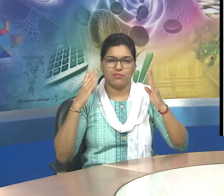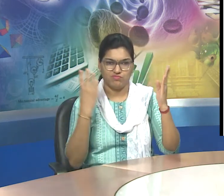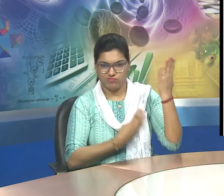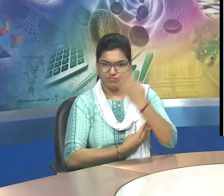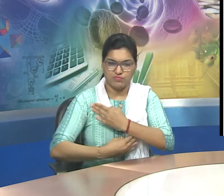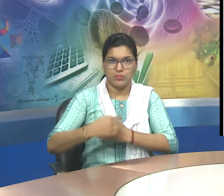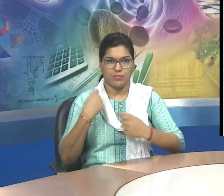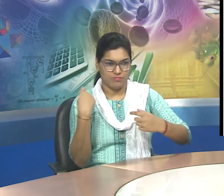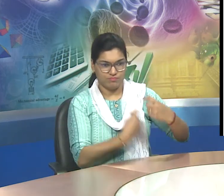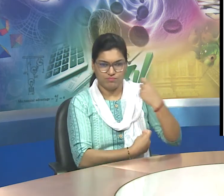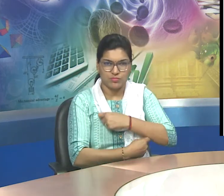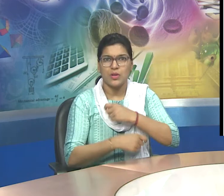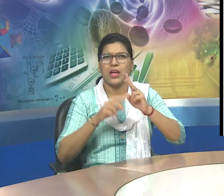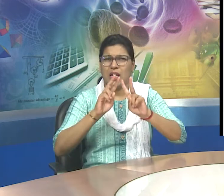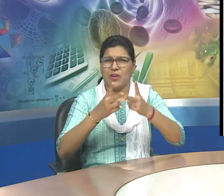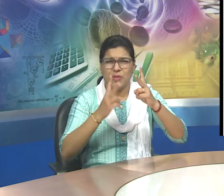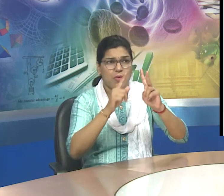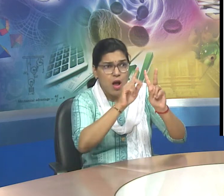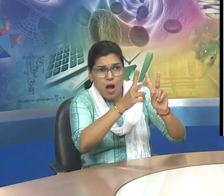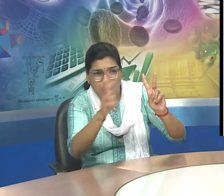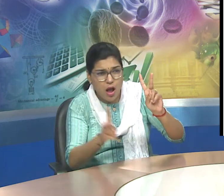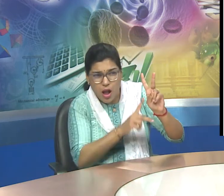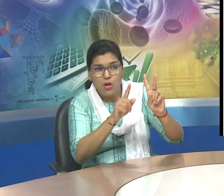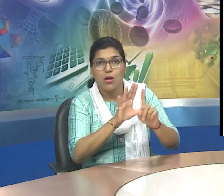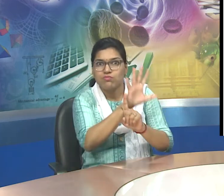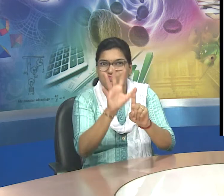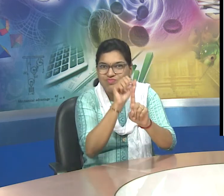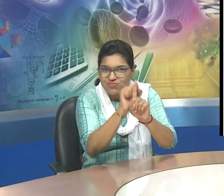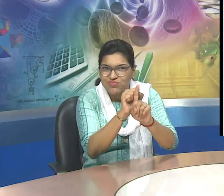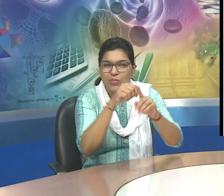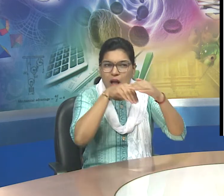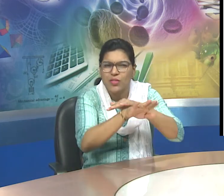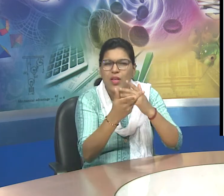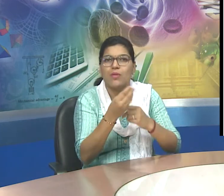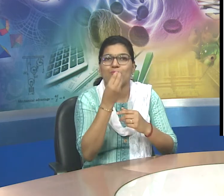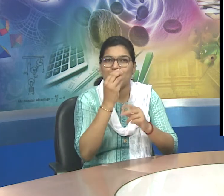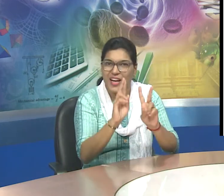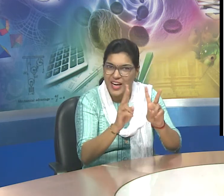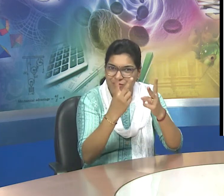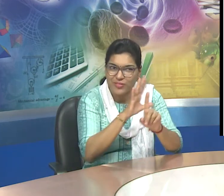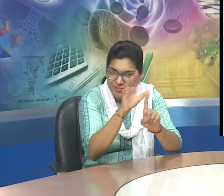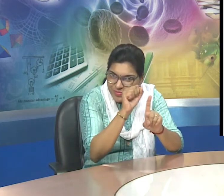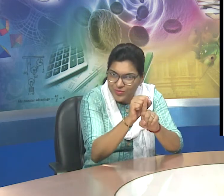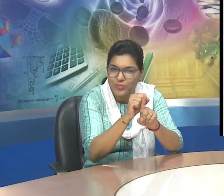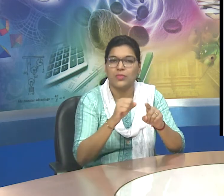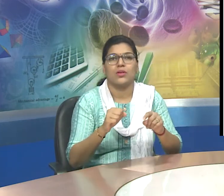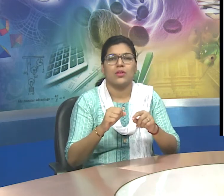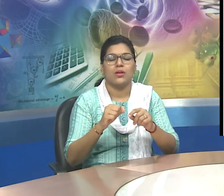जैसे आपने भिन्न भिन्न देशों के लोगों में कुछ समानताएं ज़रूर देखी होंगी, जो सांस्कृतिक समानताएं होती हैं। उनका खाना